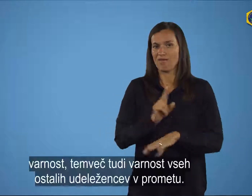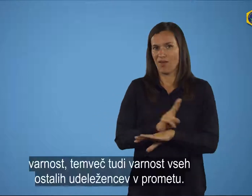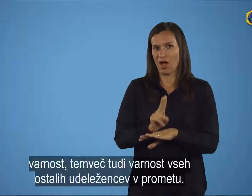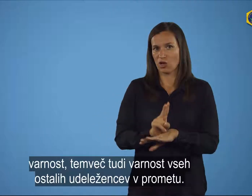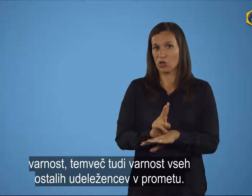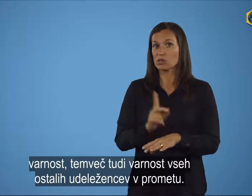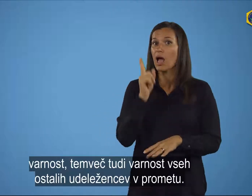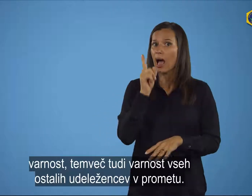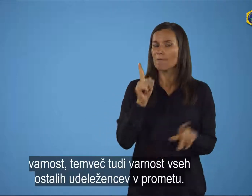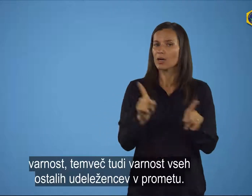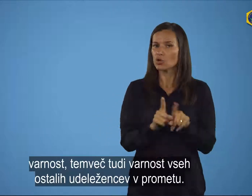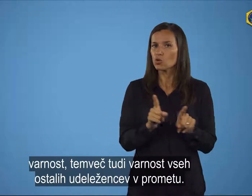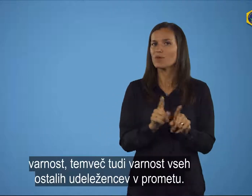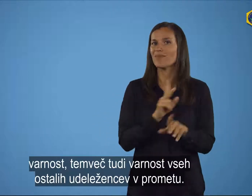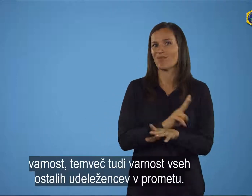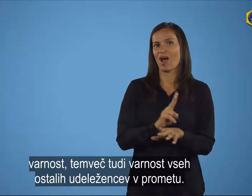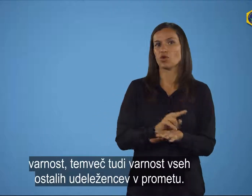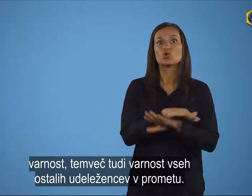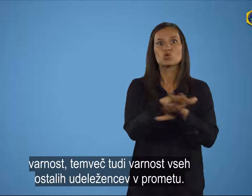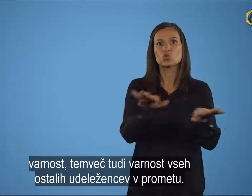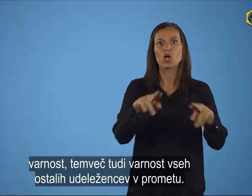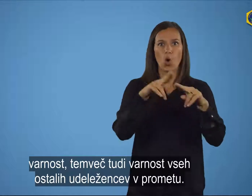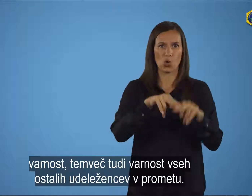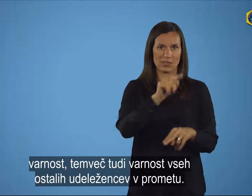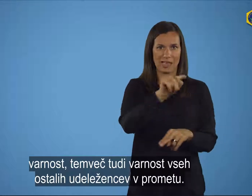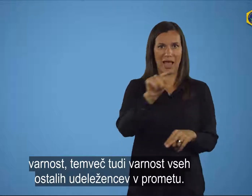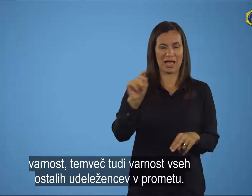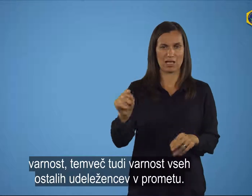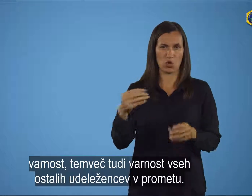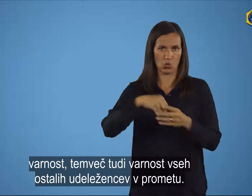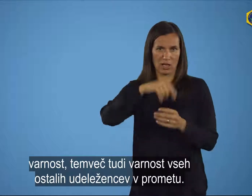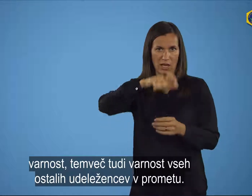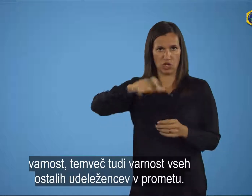tudi varnost vseh ostalih udeležencev v prometu.